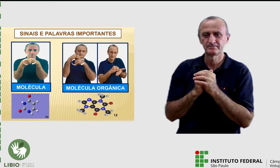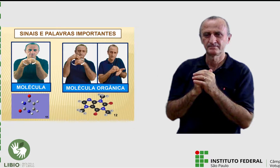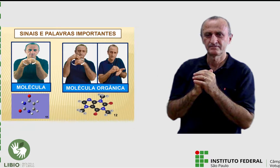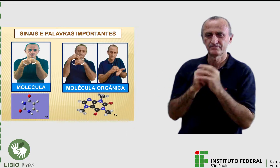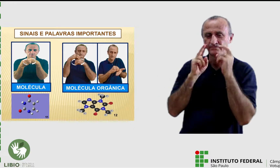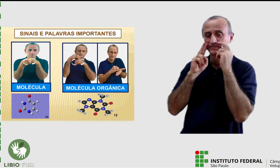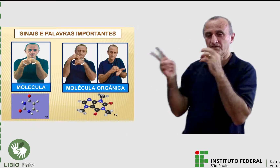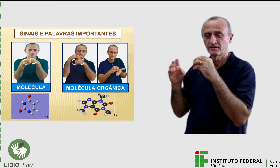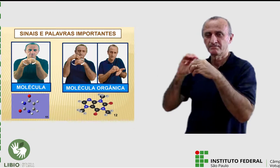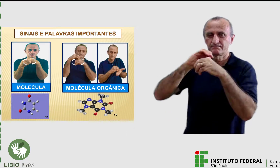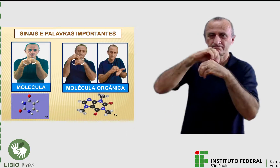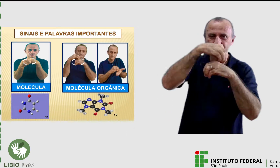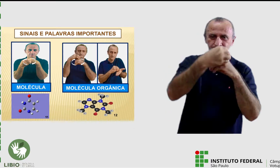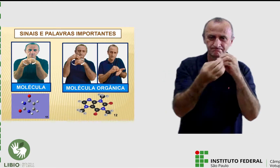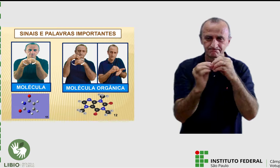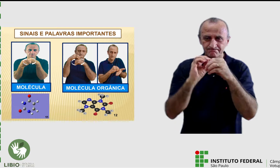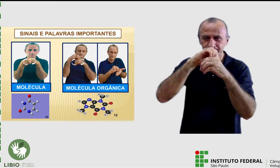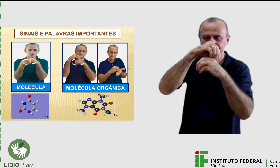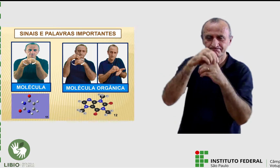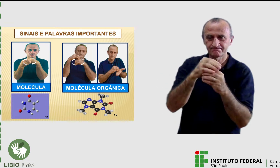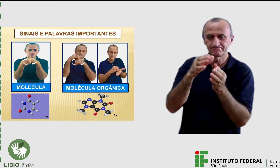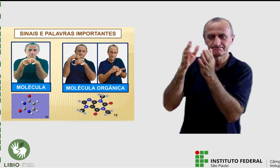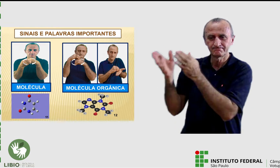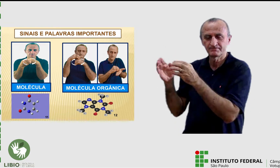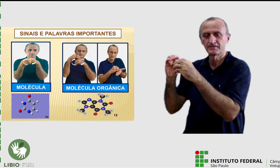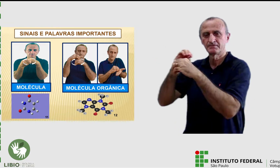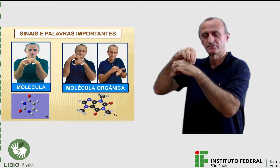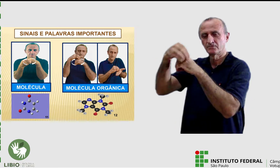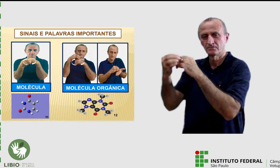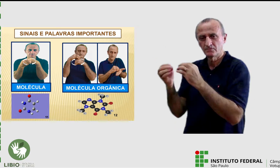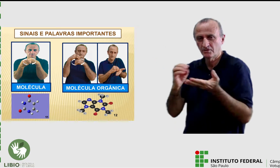Veja aqui, molécula. Ao lado, molécula orgânica.